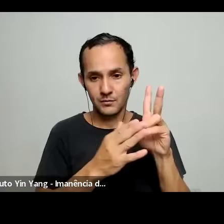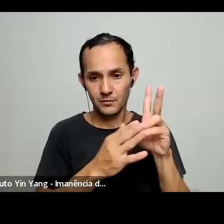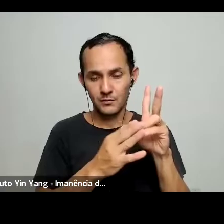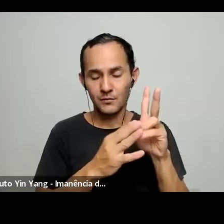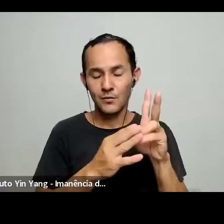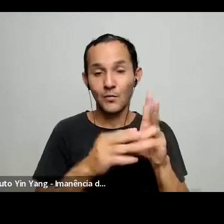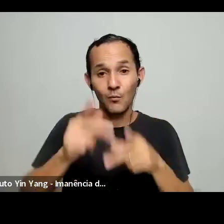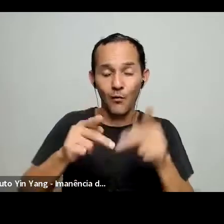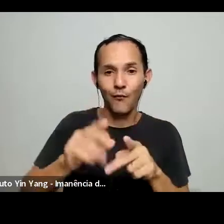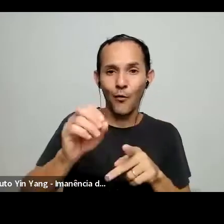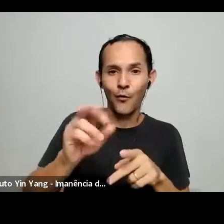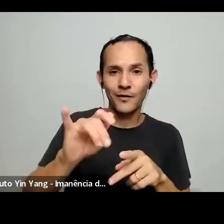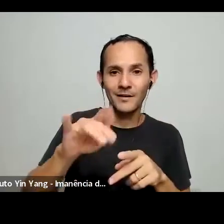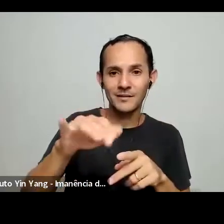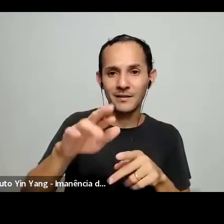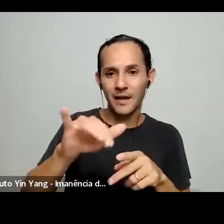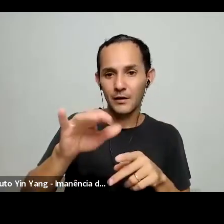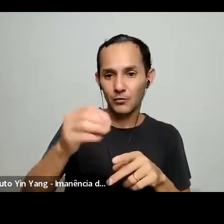do Brasil, que